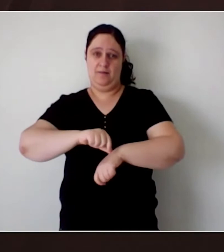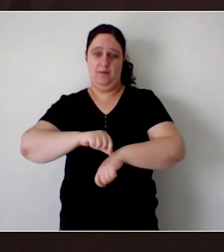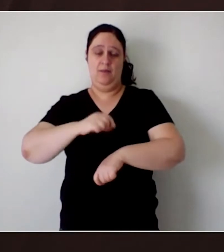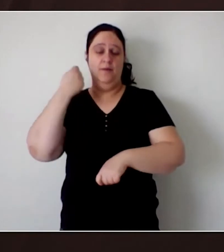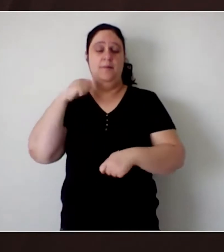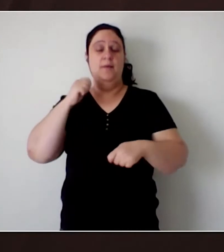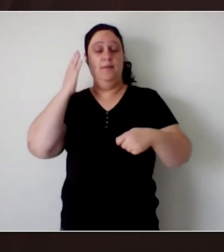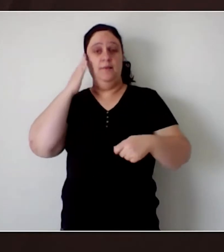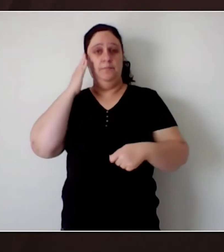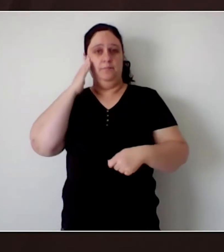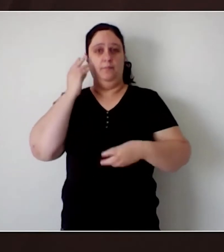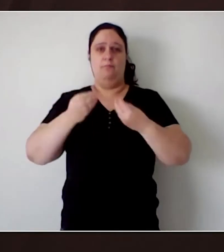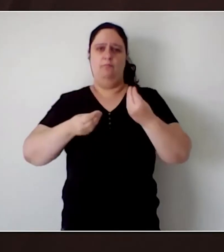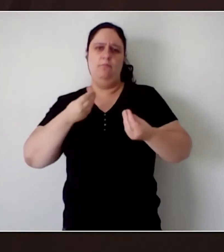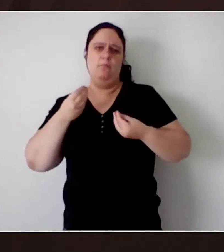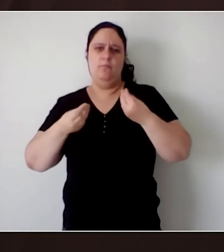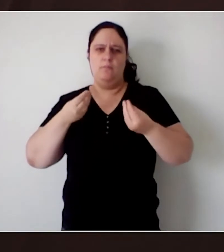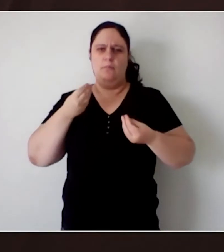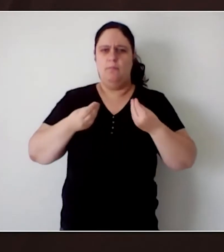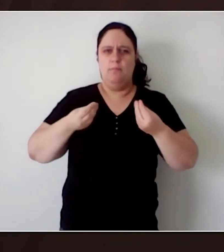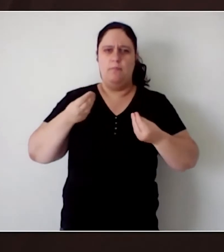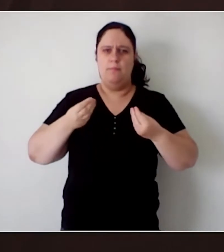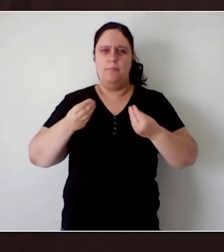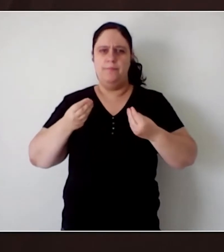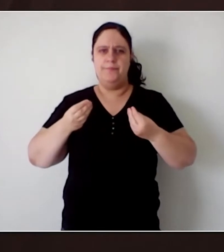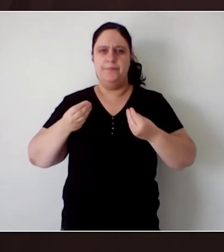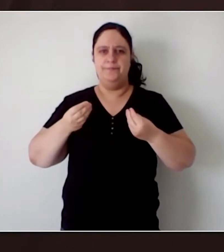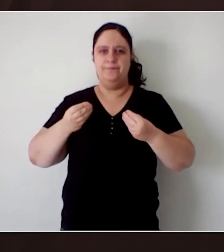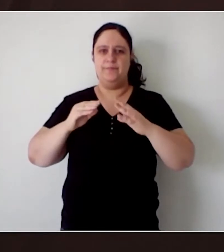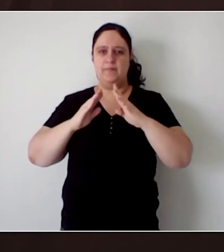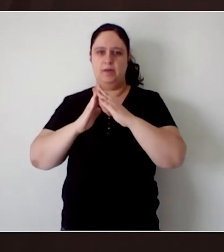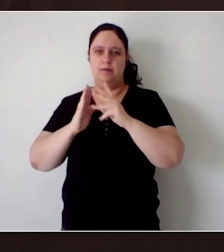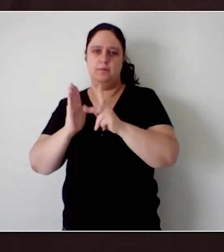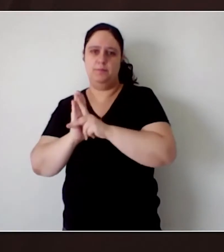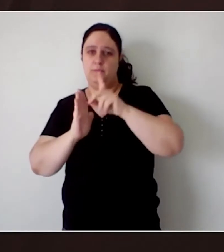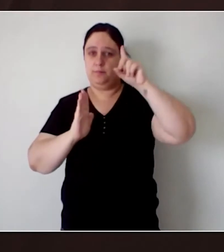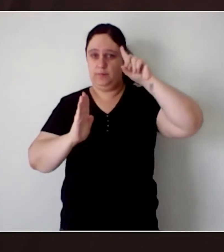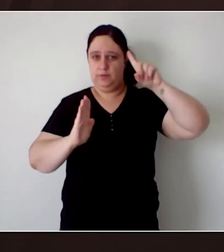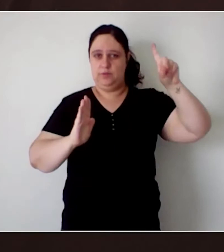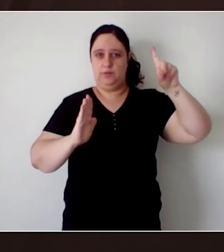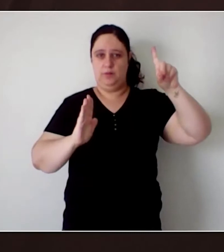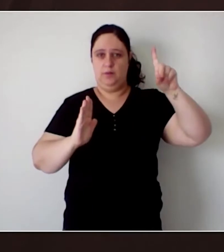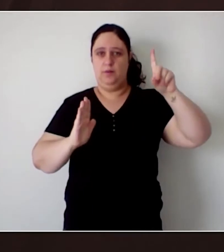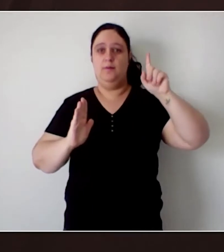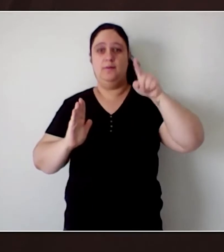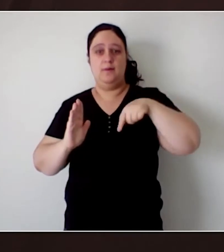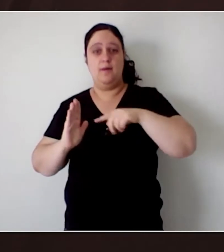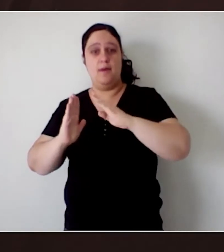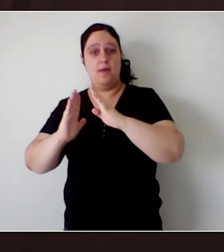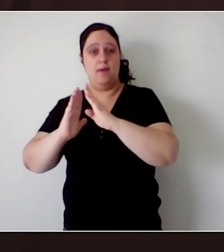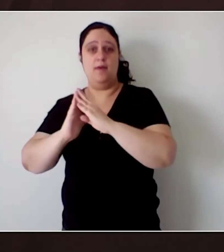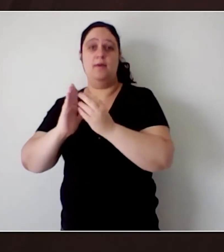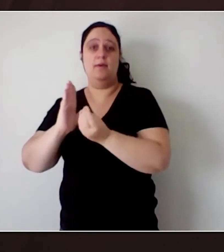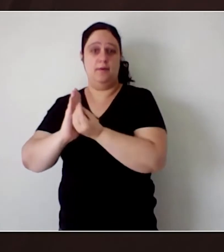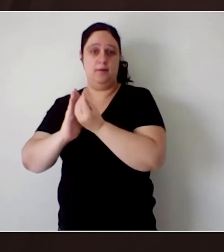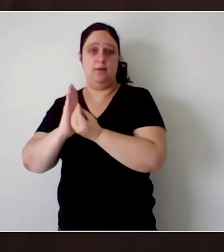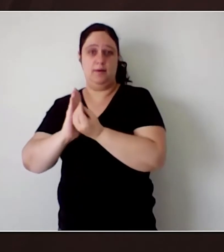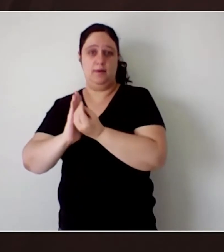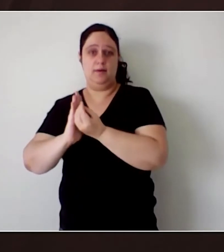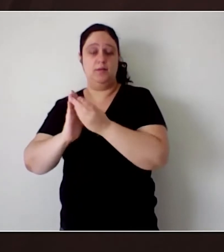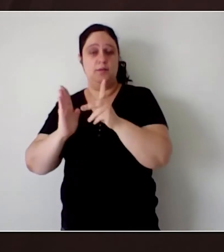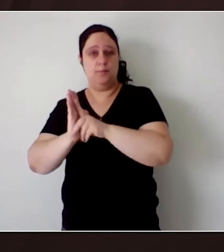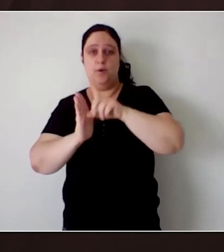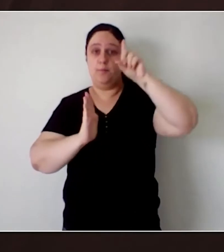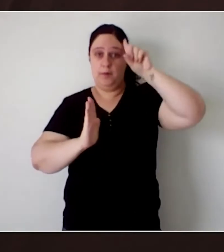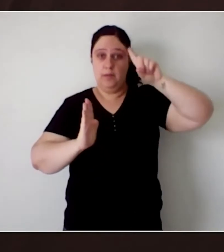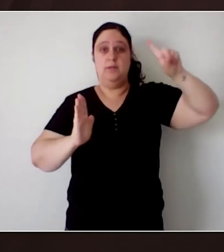deve proceder na casa de Deus, que é a igreja do Deus vivo, coluna